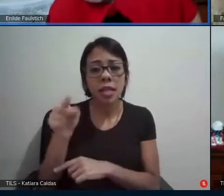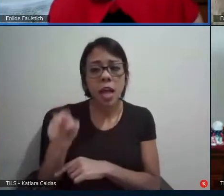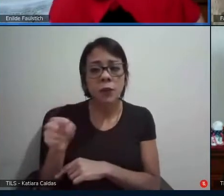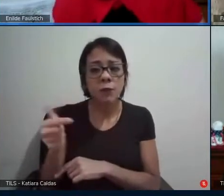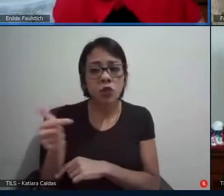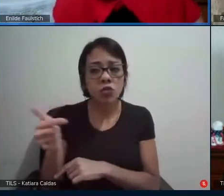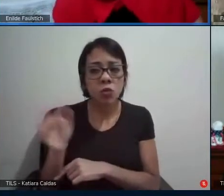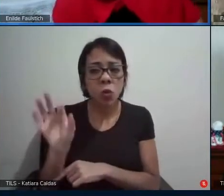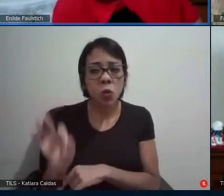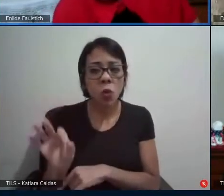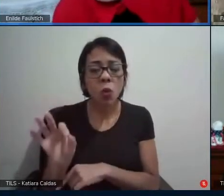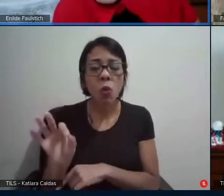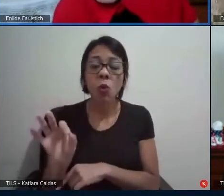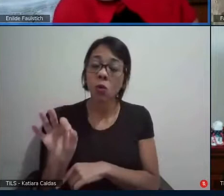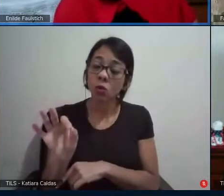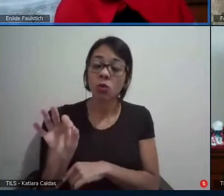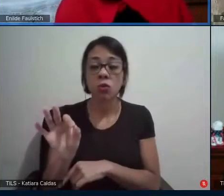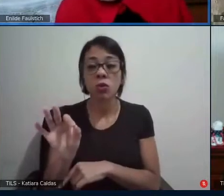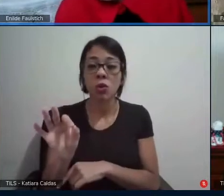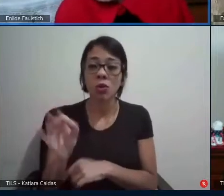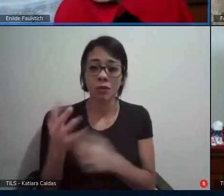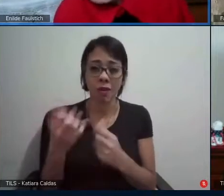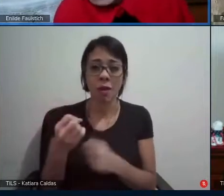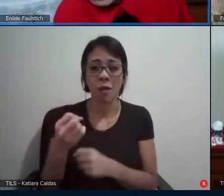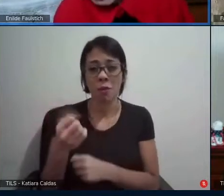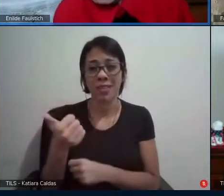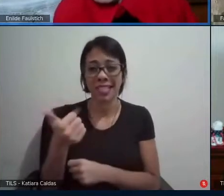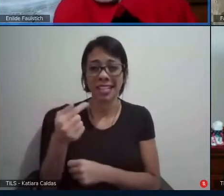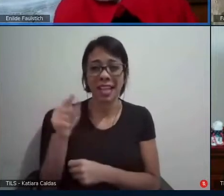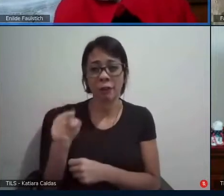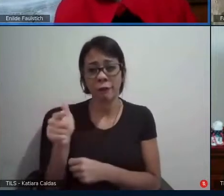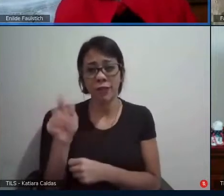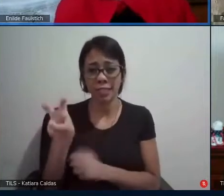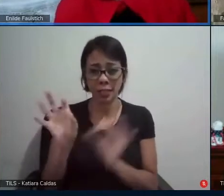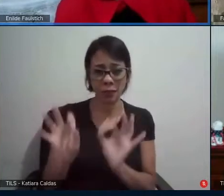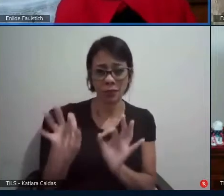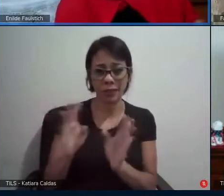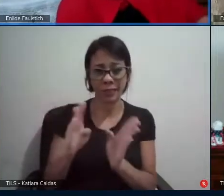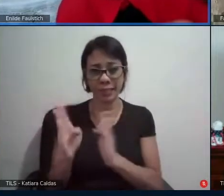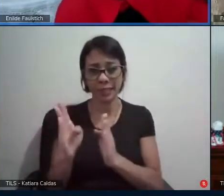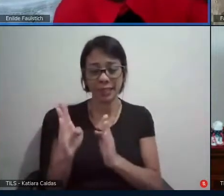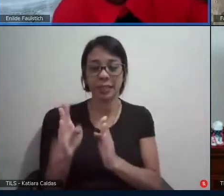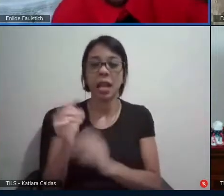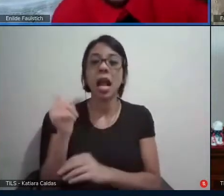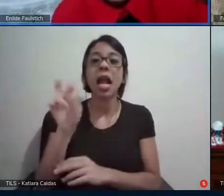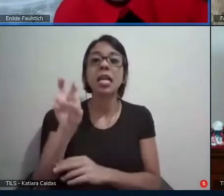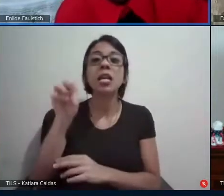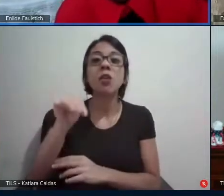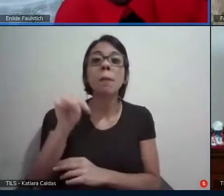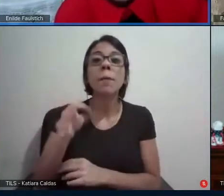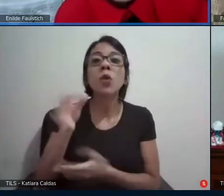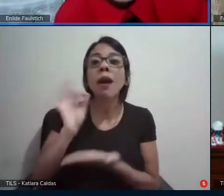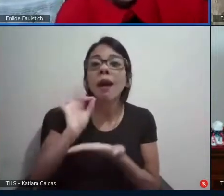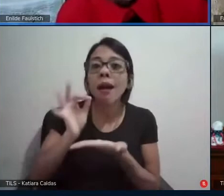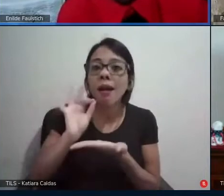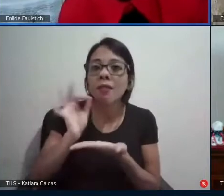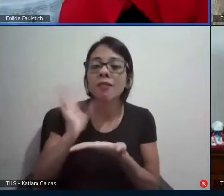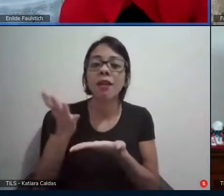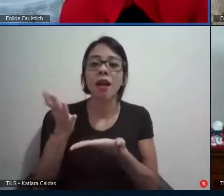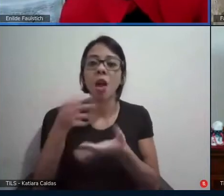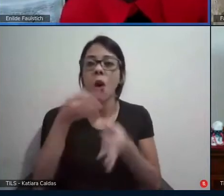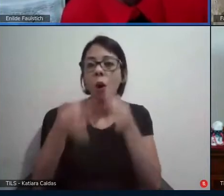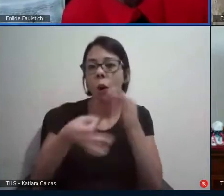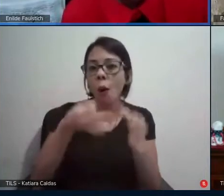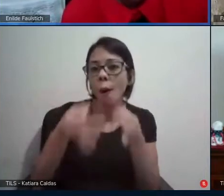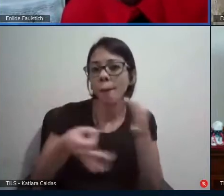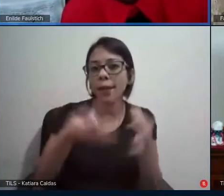17h22. Né? Vamos considerar 17h25. Aí, 15 minutos para tomar um cafezinho, para fazer ali algum